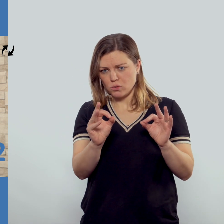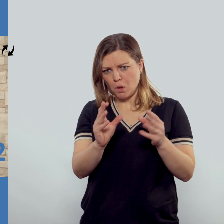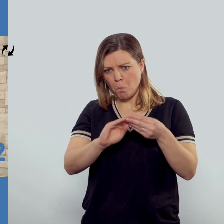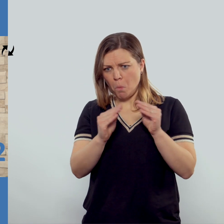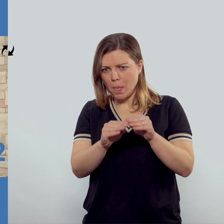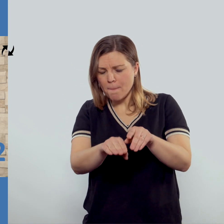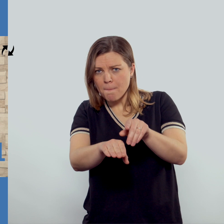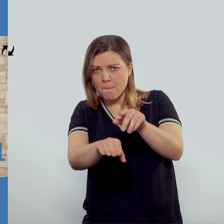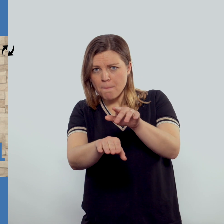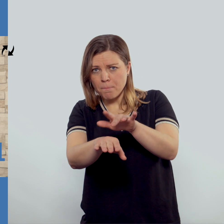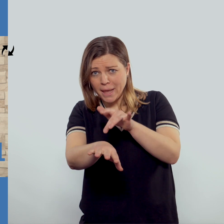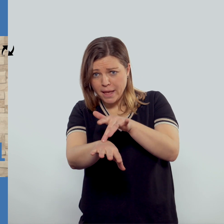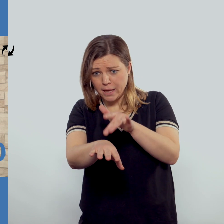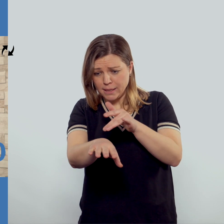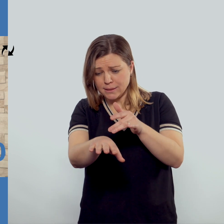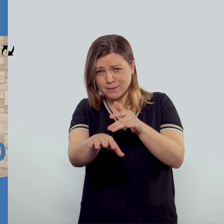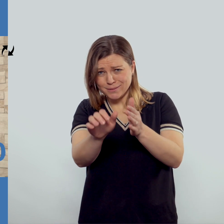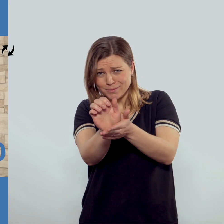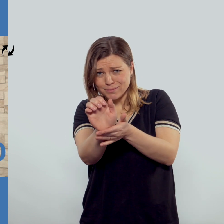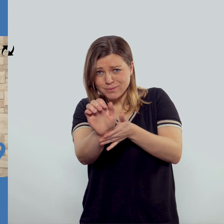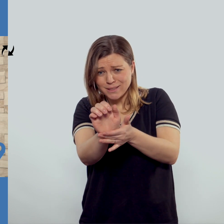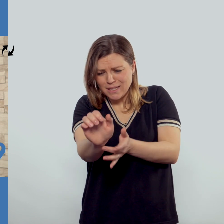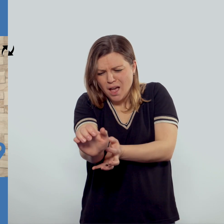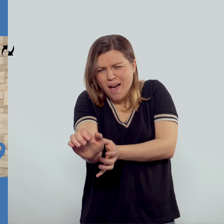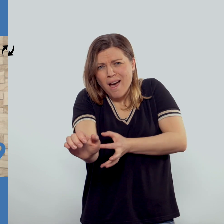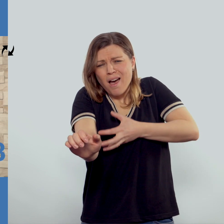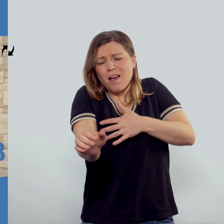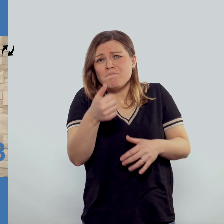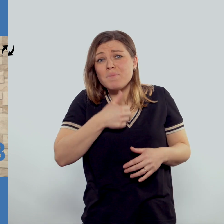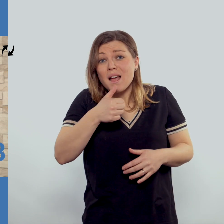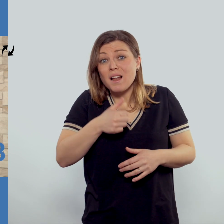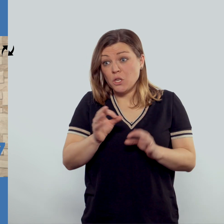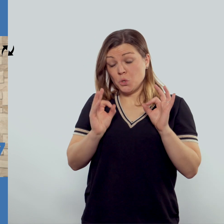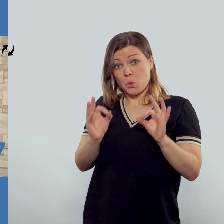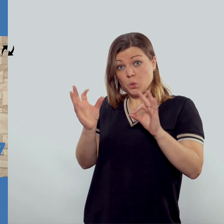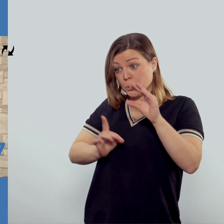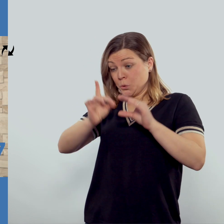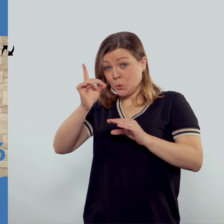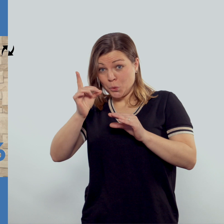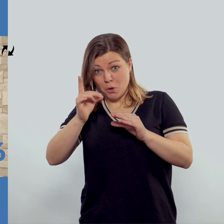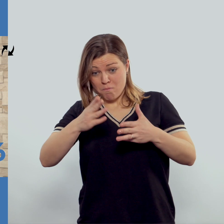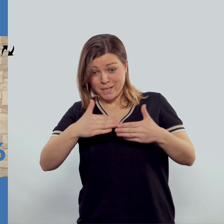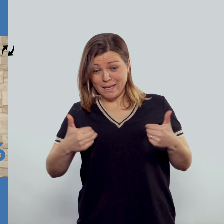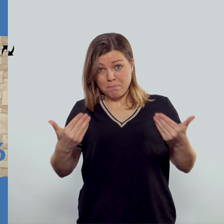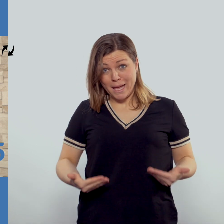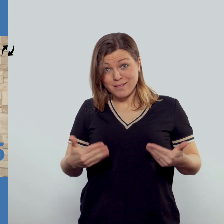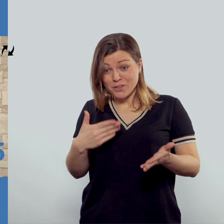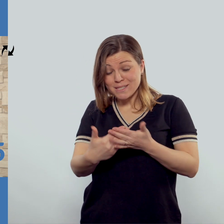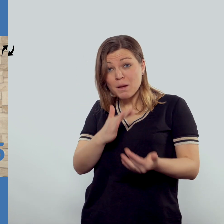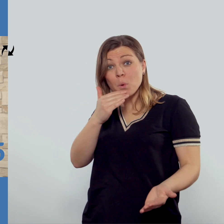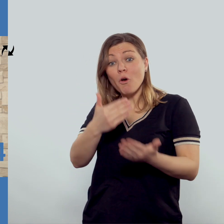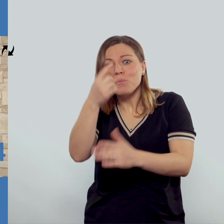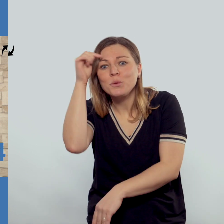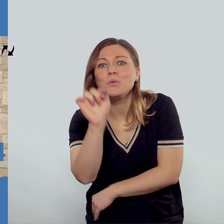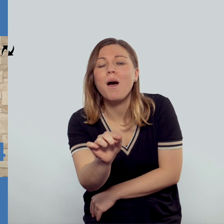mollet et le Seigneur vous guérit maintenant. Et c'est un signe, alors que le Seigneur vous guérit, c'est un signe pour vous, que Dieu est avec vous et cette onction qui est